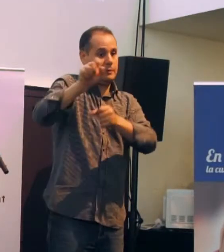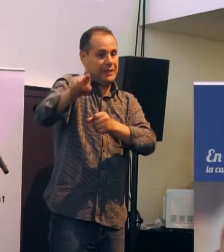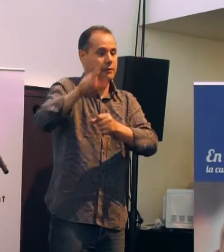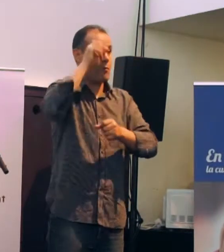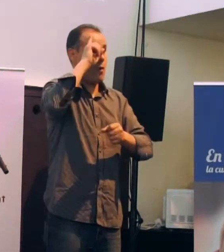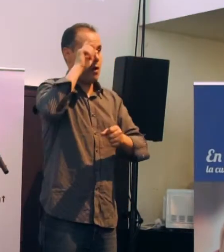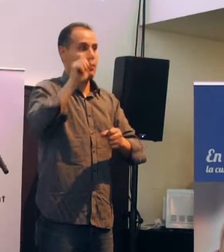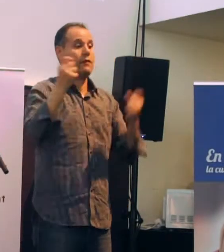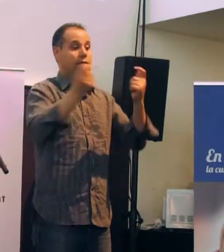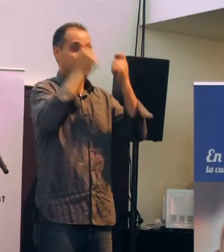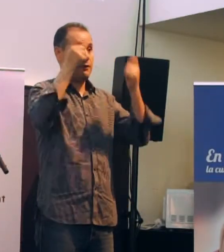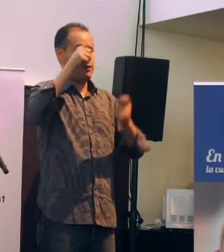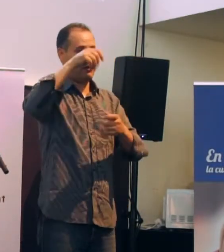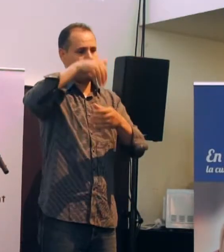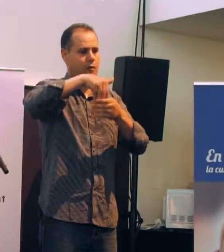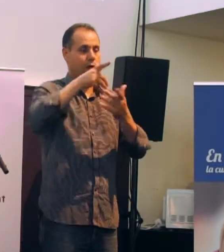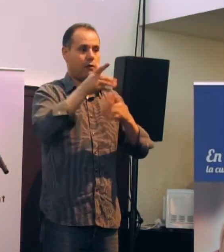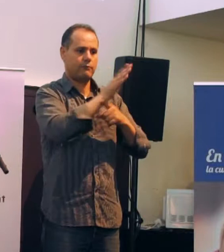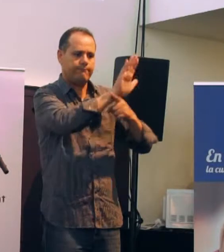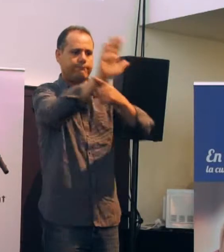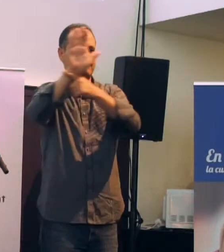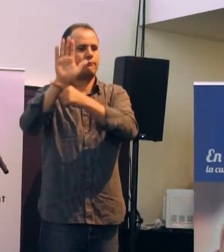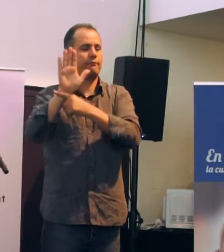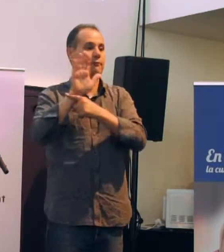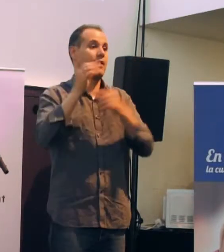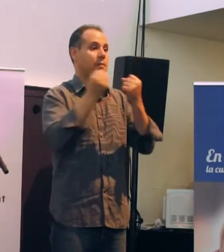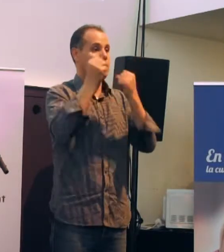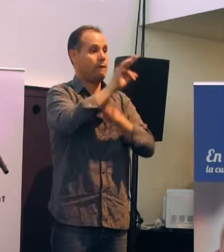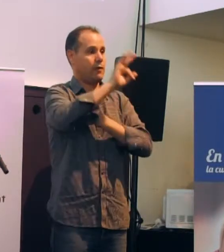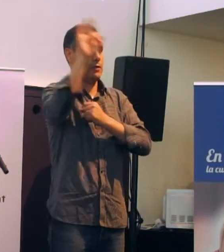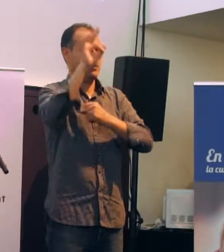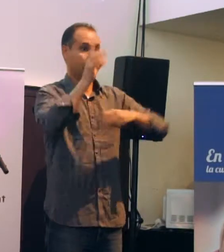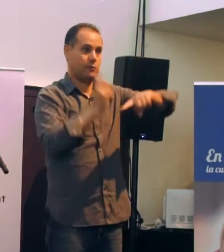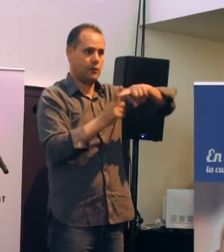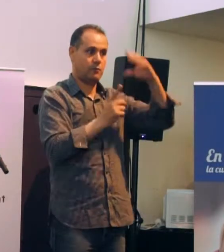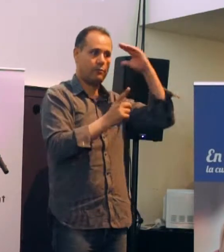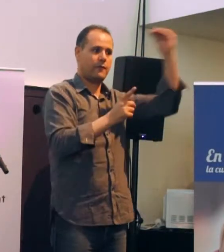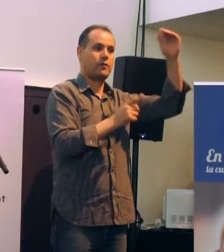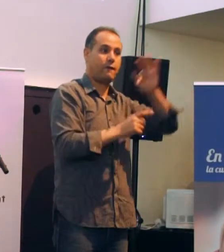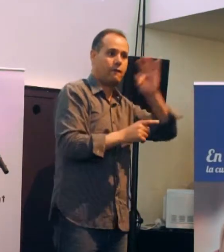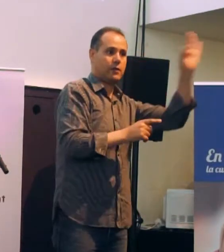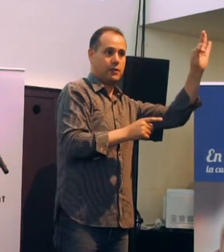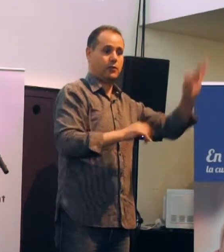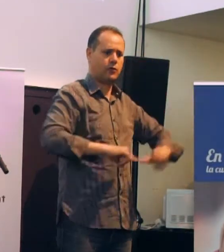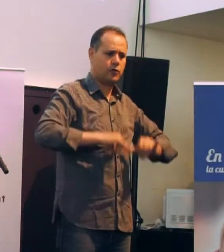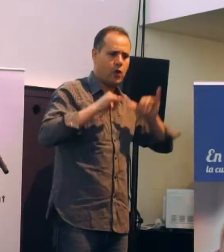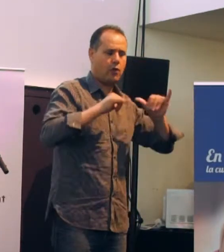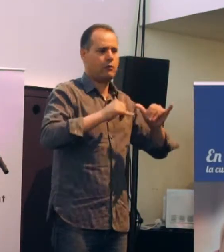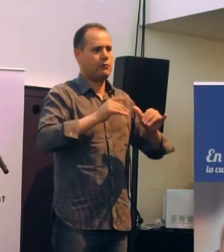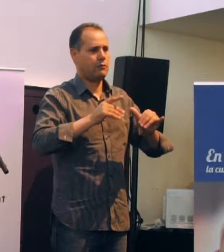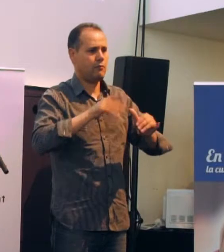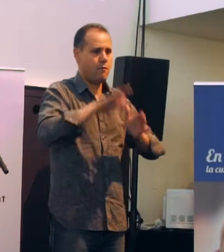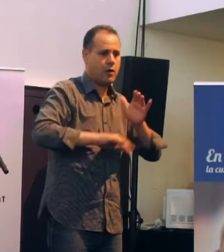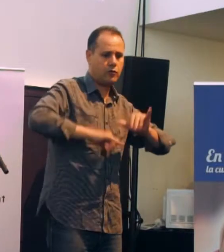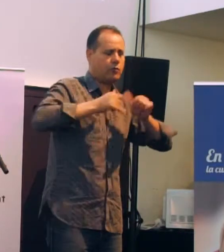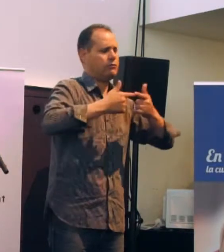cœur du festival est certes d'être une vitrine de l'animation française et du savoir-faire de nos professionnels, jeunes ou confirmés.